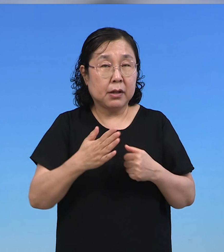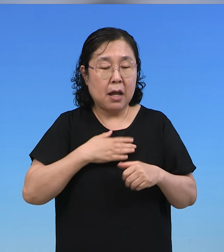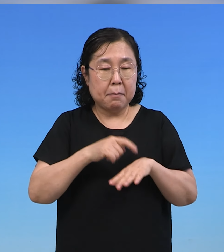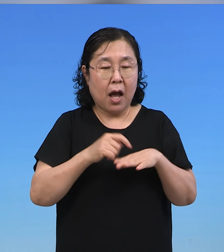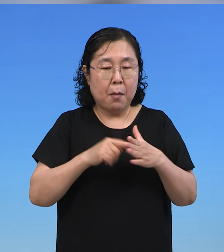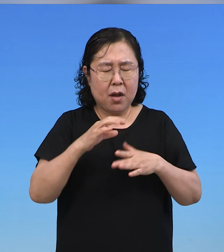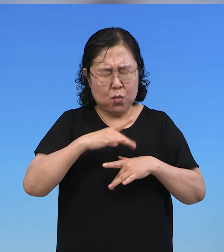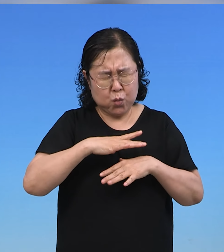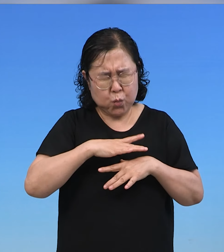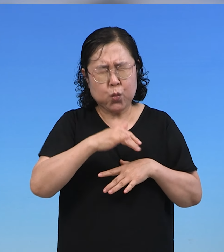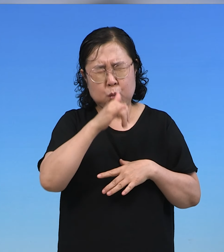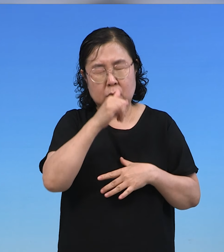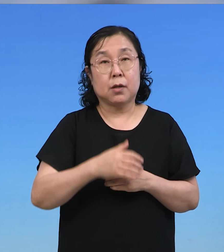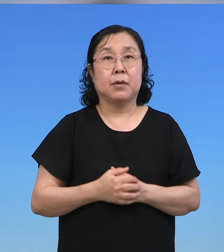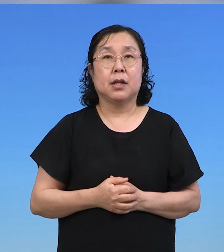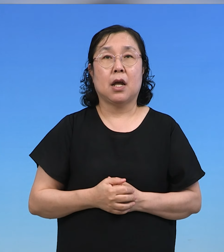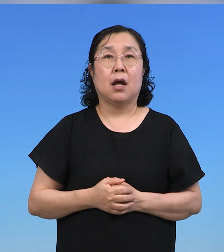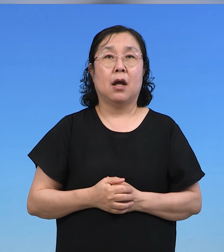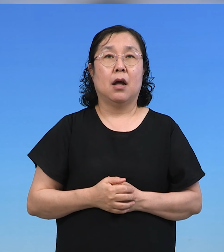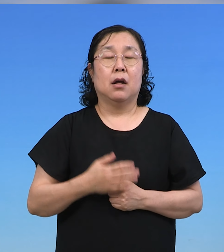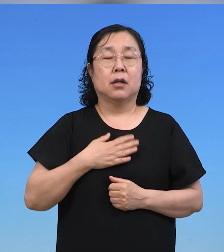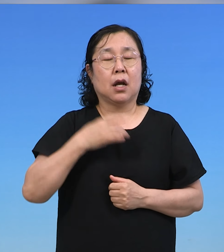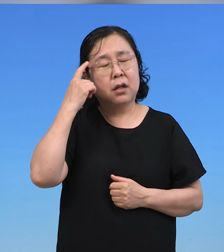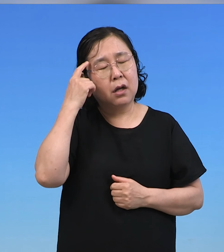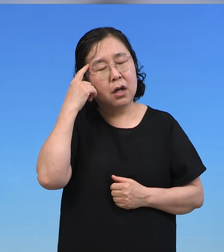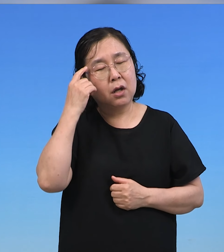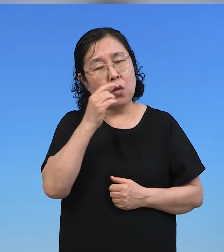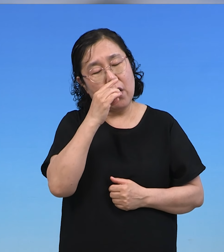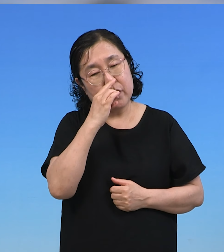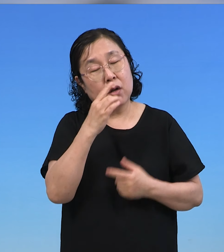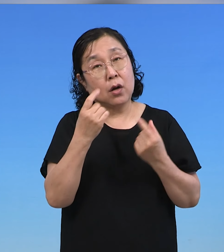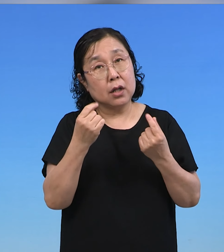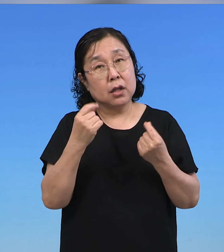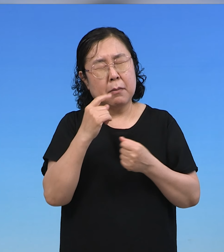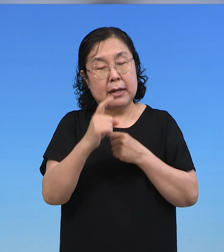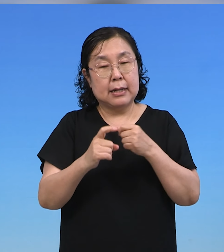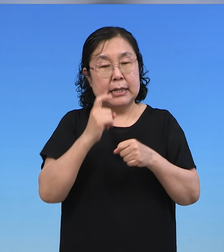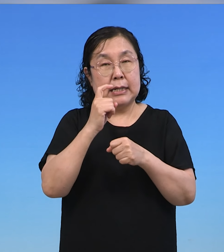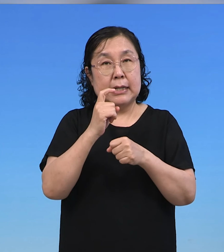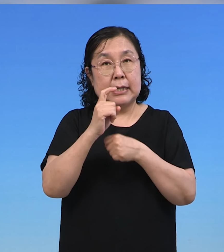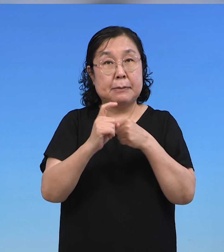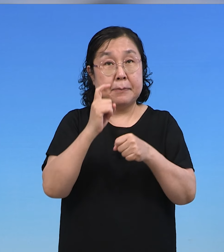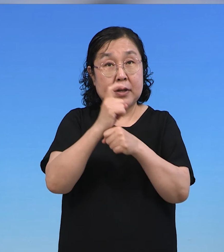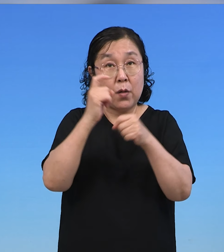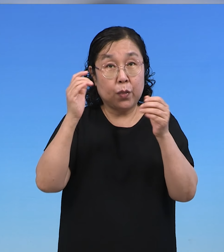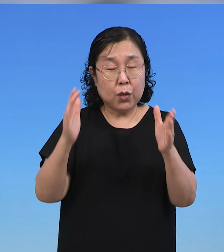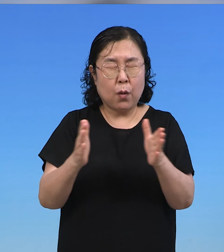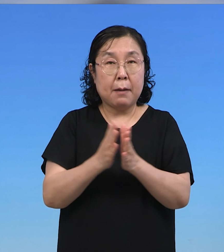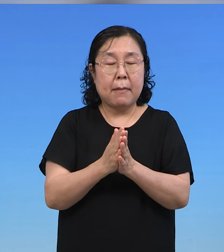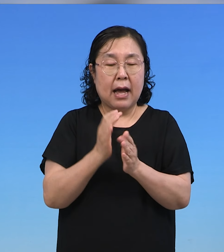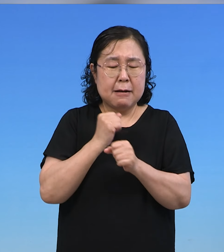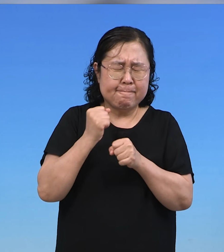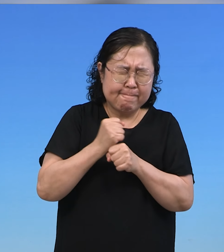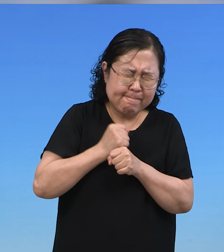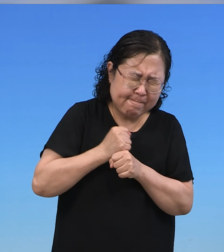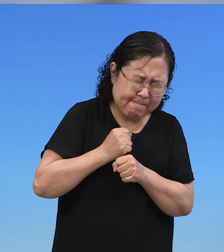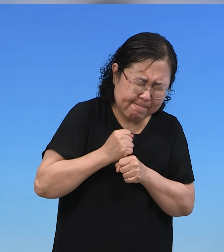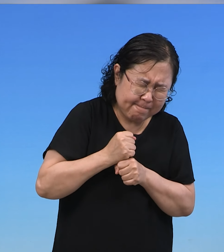두려웠거든요. 이거 안 된다 그러니까, 내가 생각해도 안 될 것 같으니까. 그래서 10년 동안 초긴장 상태로